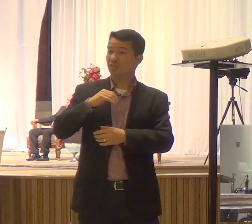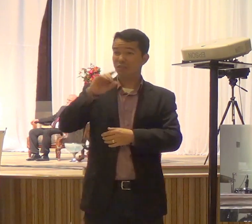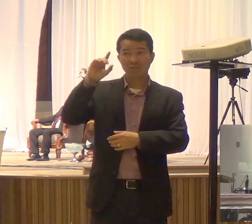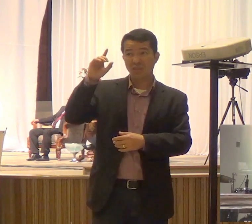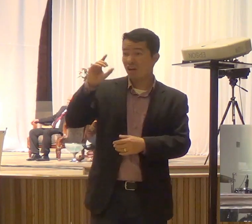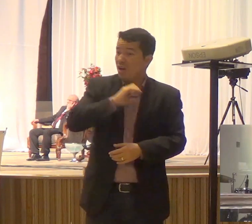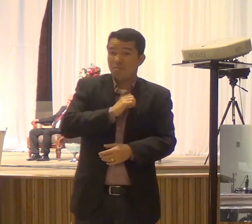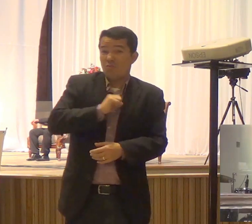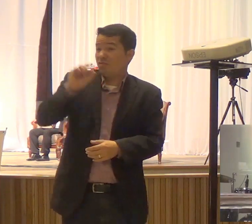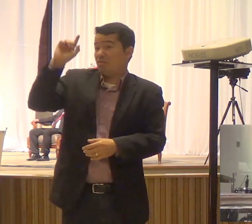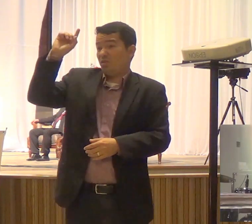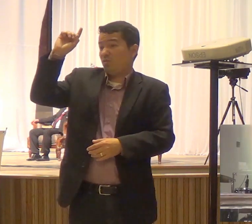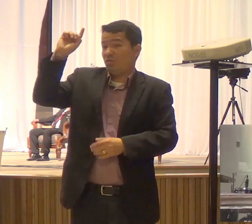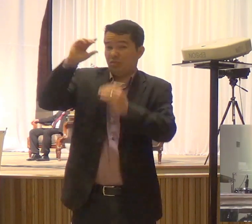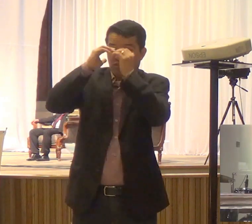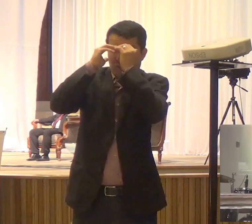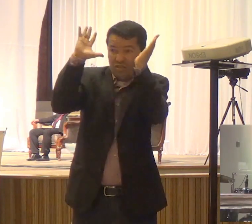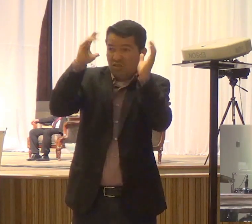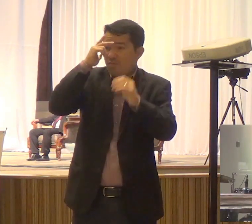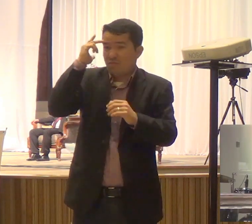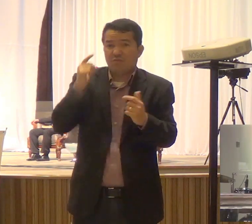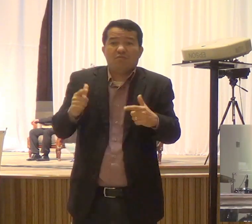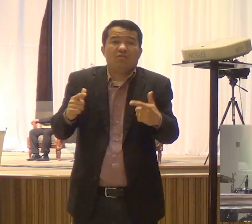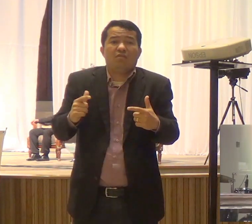é o mesmo amor que Ele tem por mim e por você.